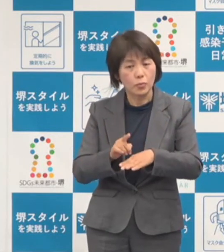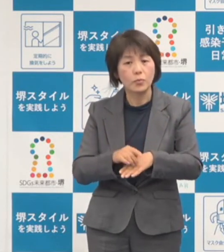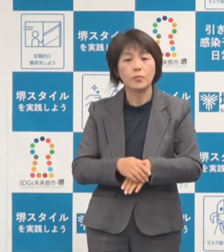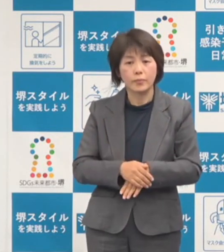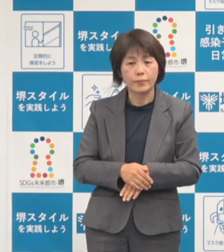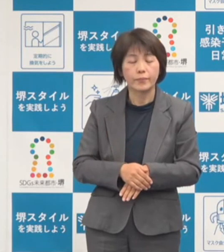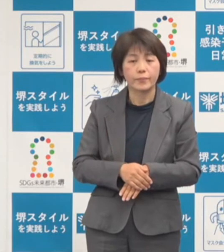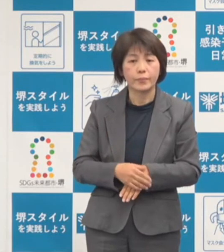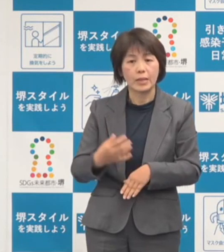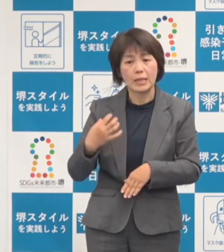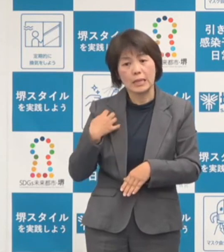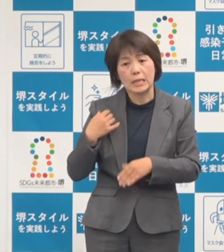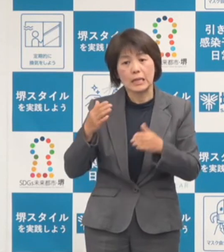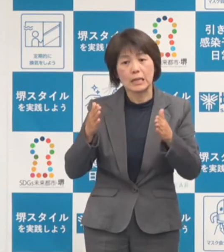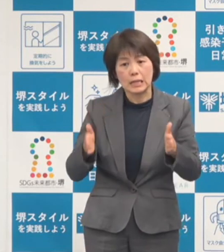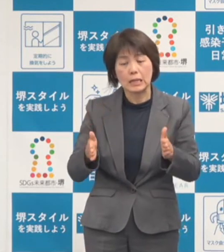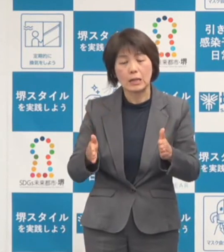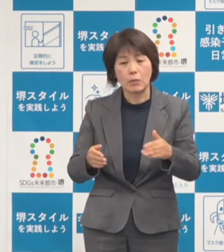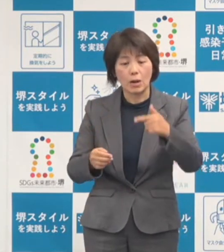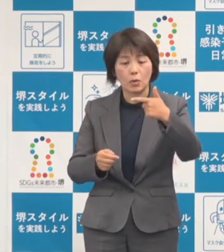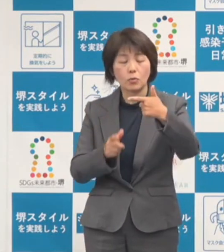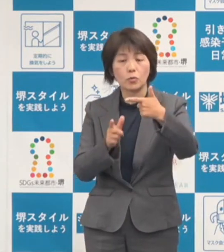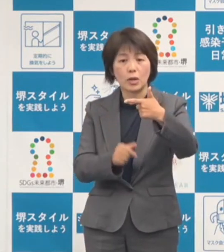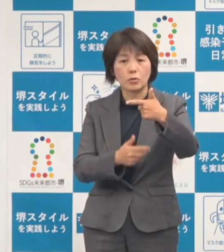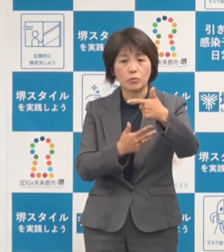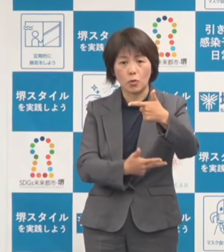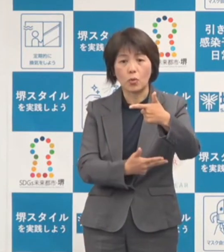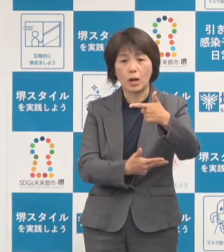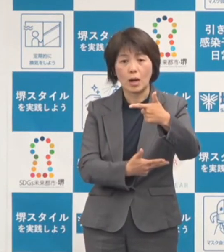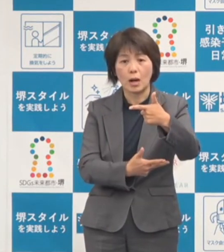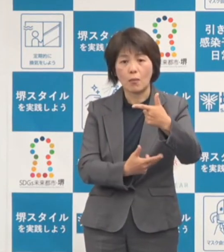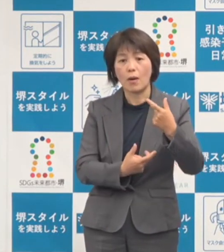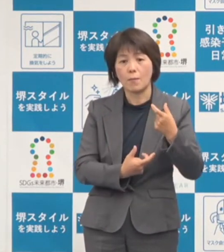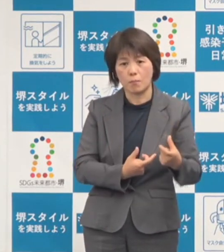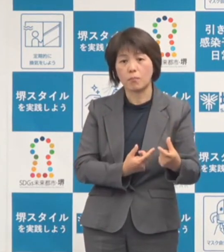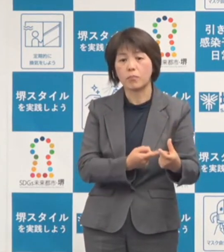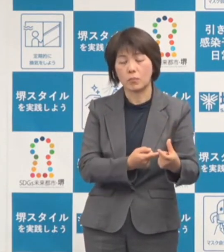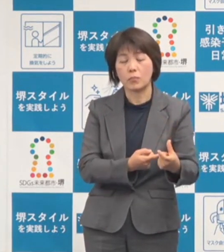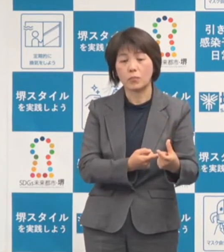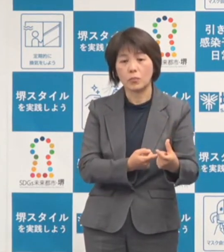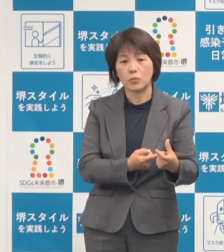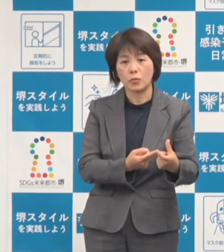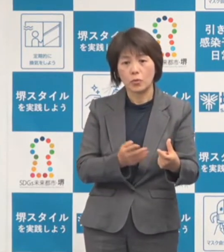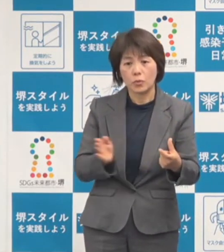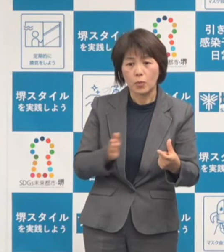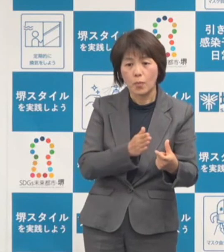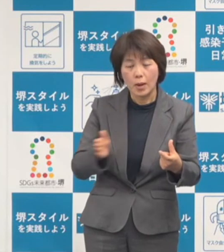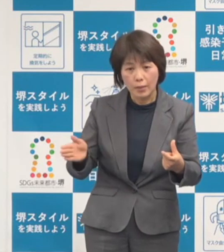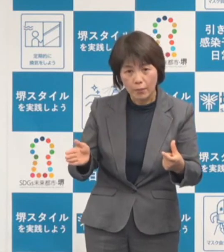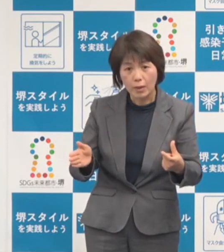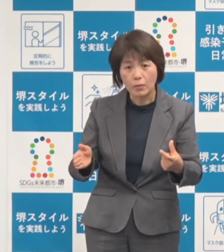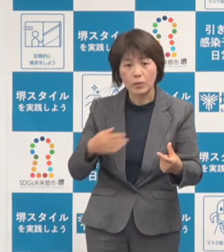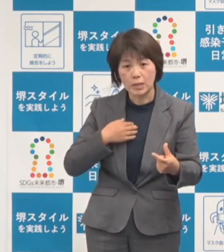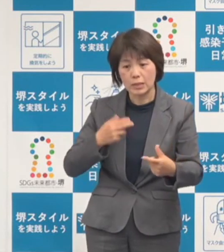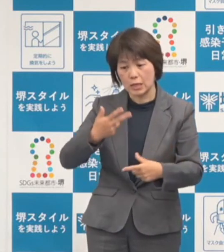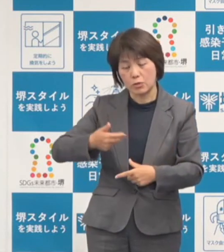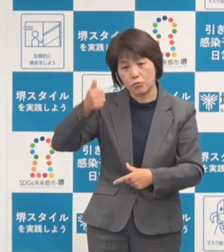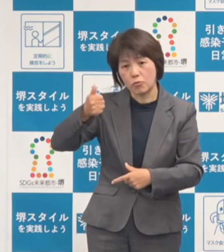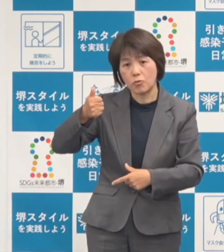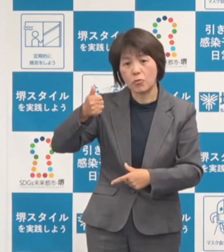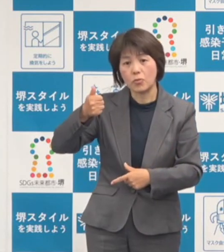期は6月8日で変わらないんですよね。その間は私が市長ですから、そ